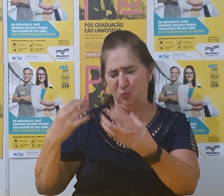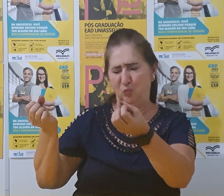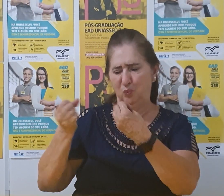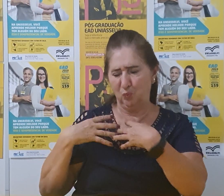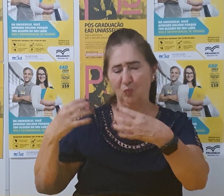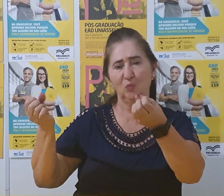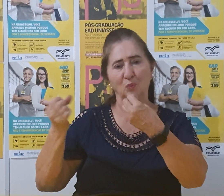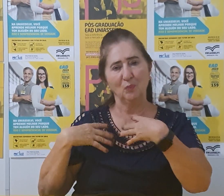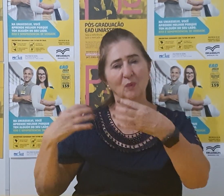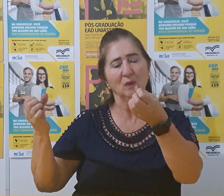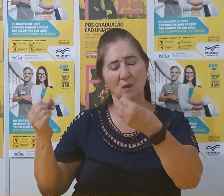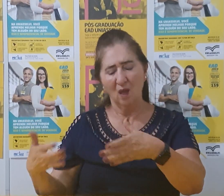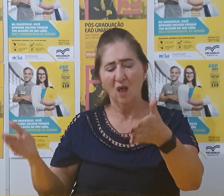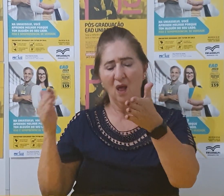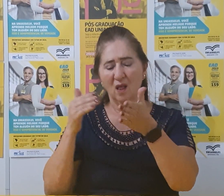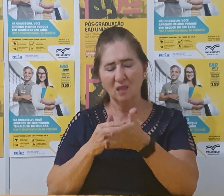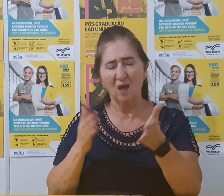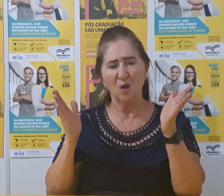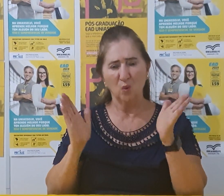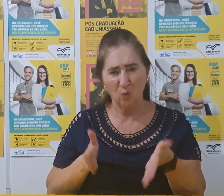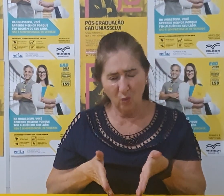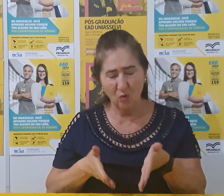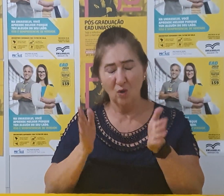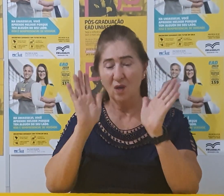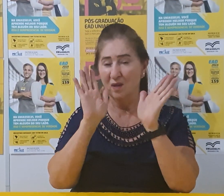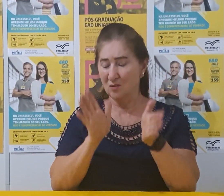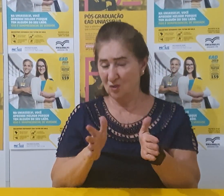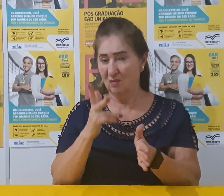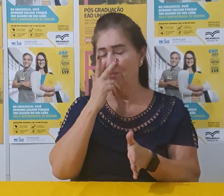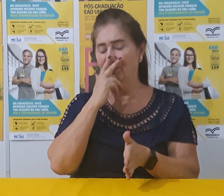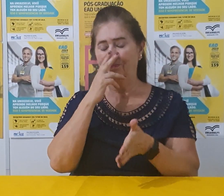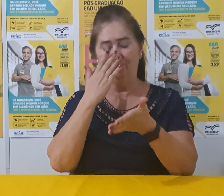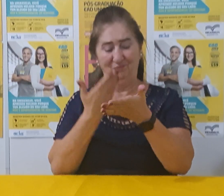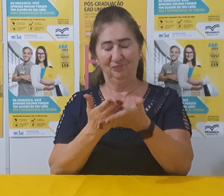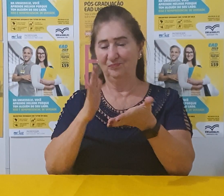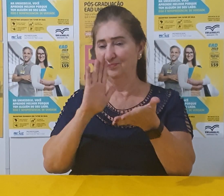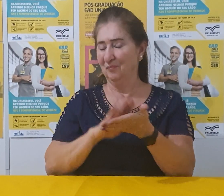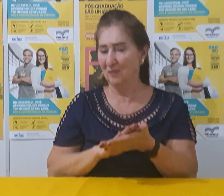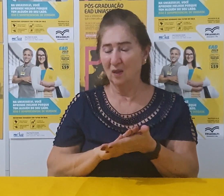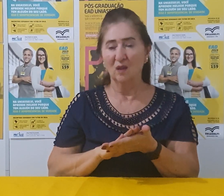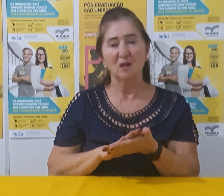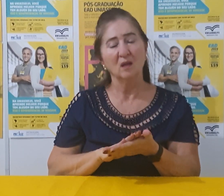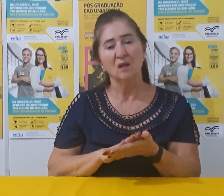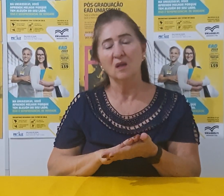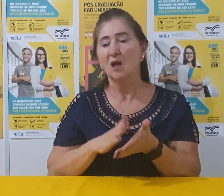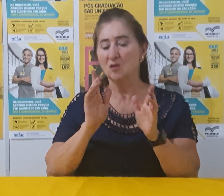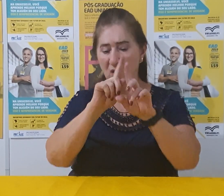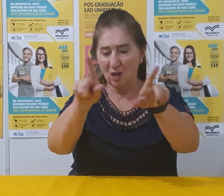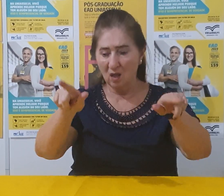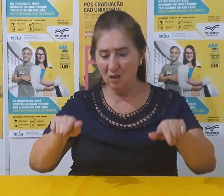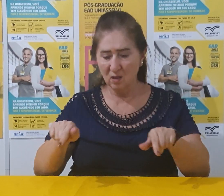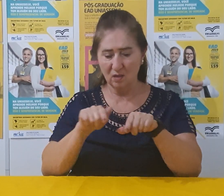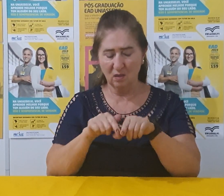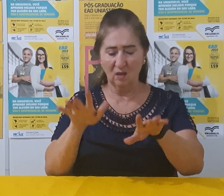ensino-aprendizagem até aqui, e que a presença do tradutor e intérprete de Libras em sala de aula contribuiu